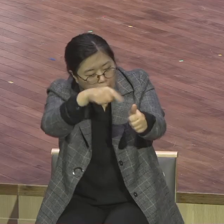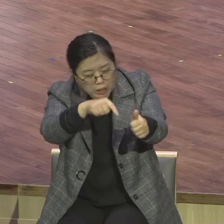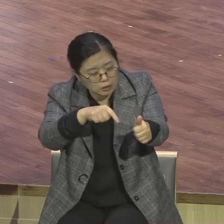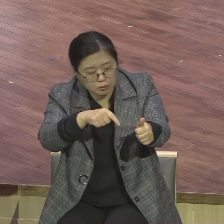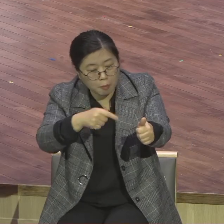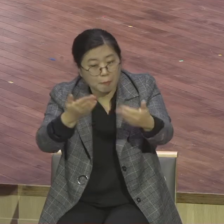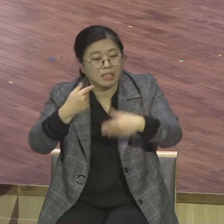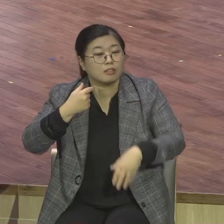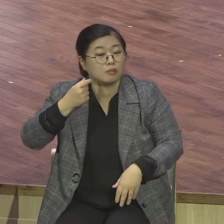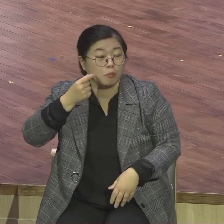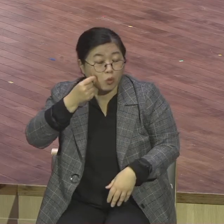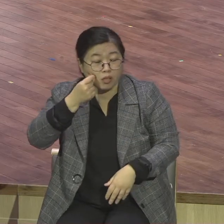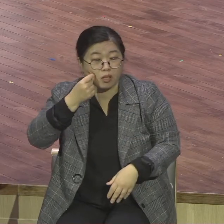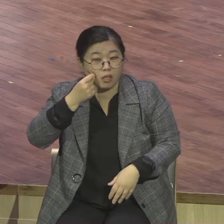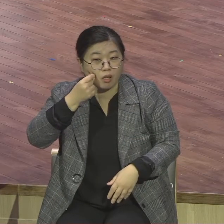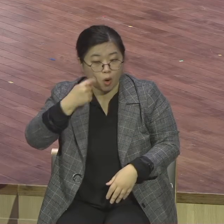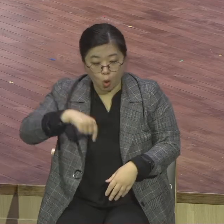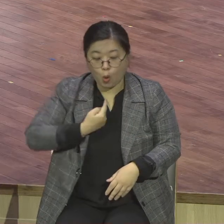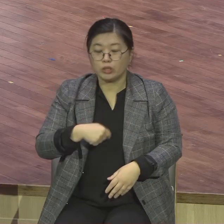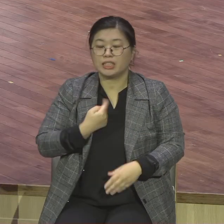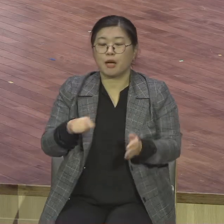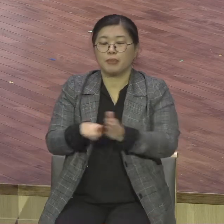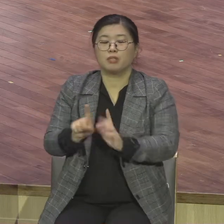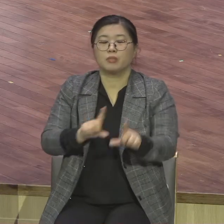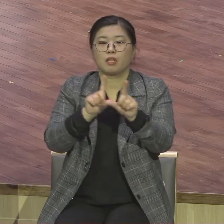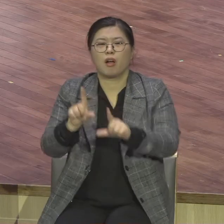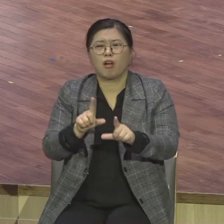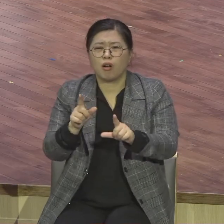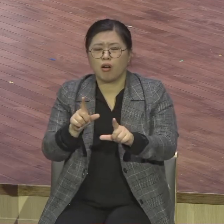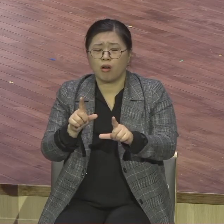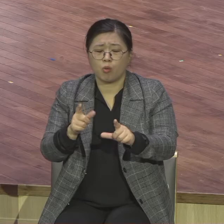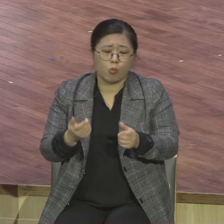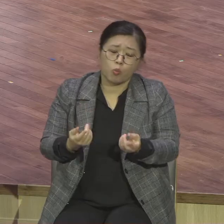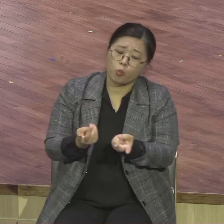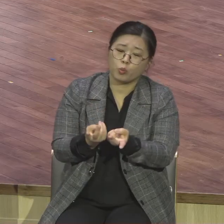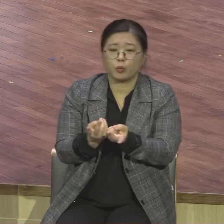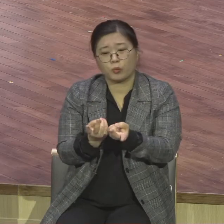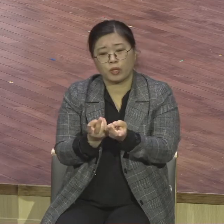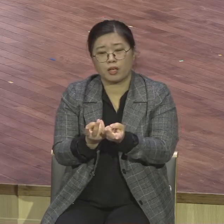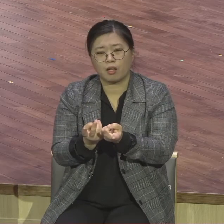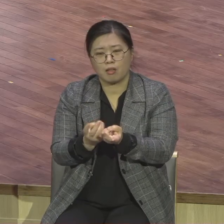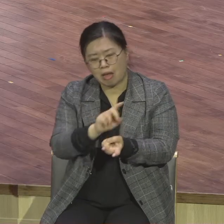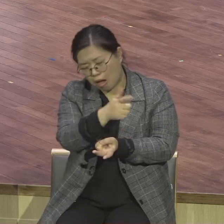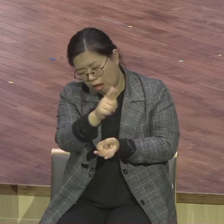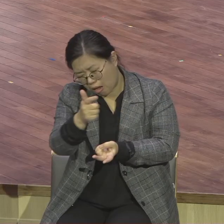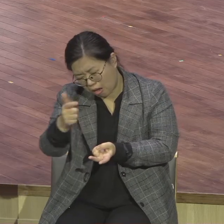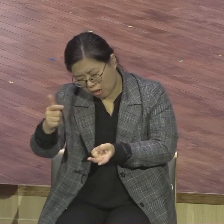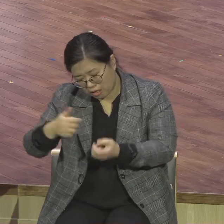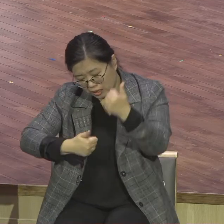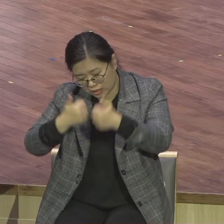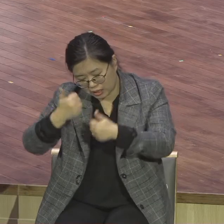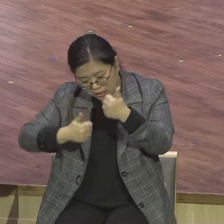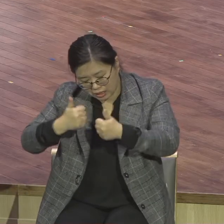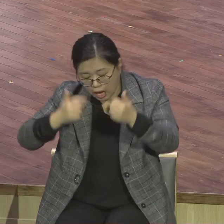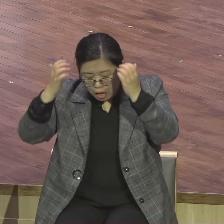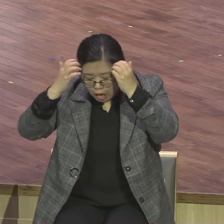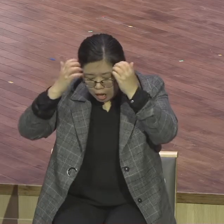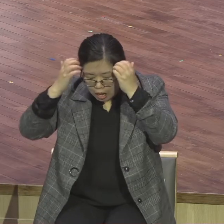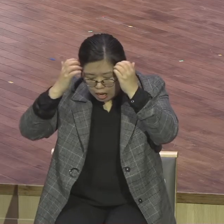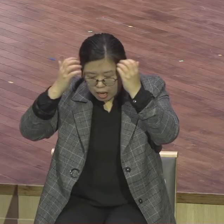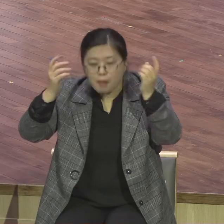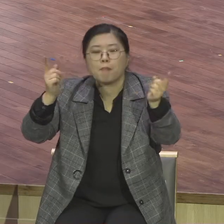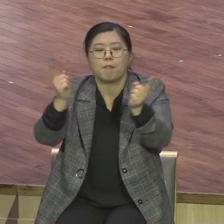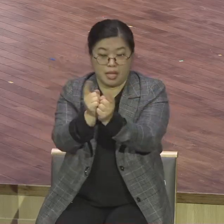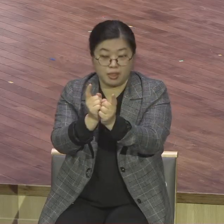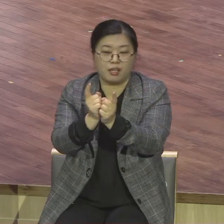있는 홀로 신앙생활을 해야 되니까 얼마나 힘드냐 말이에요. 여러 가지 시험이 그들에게